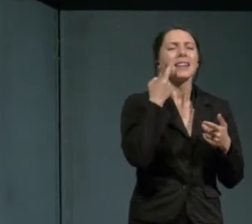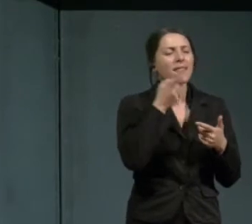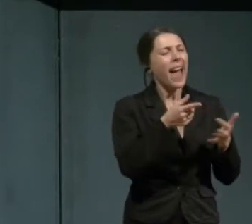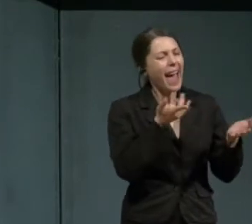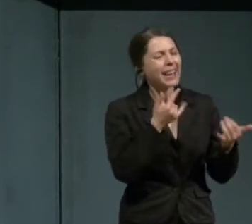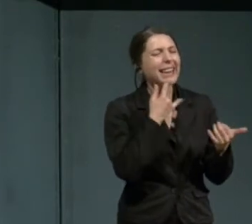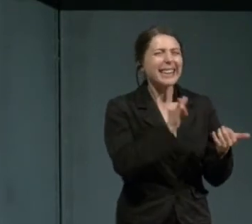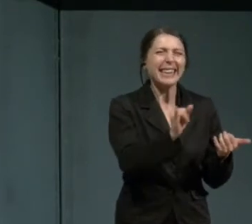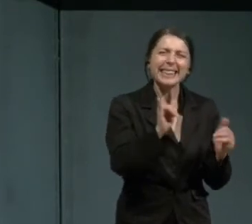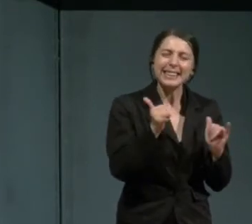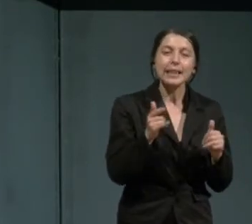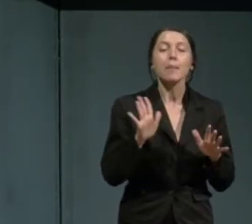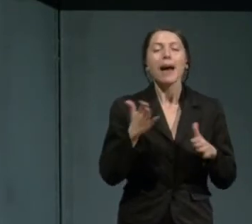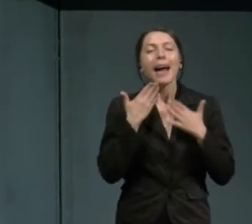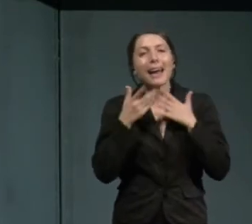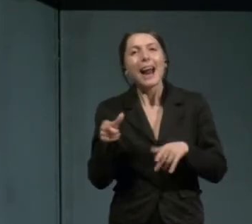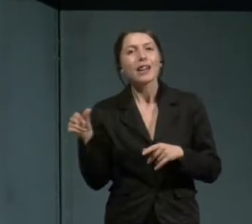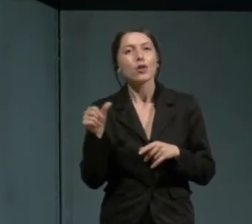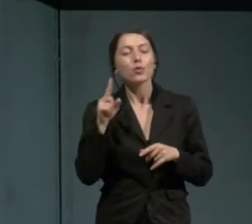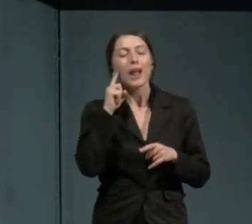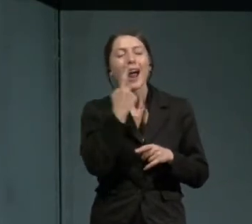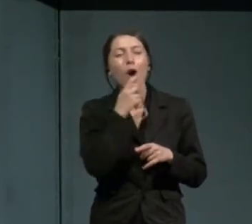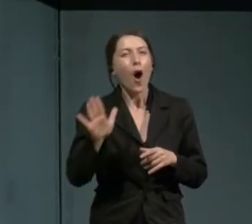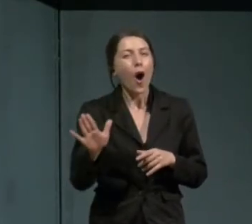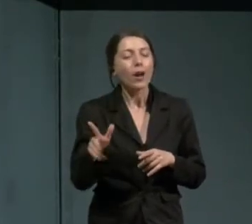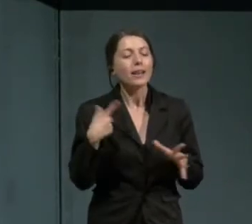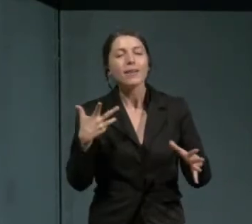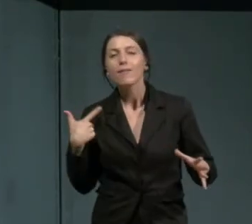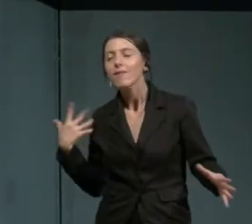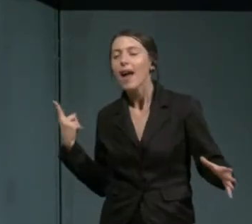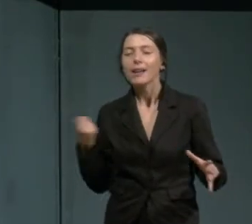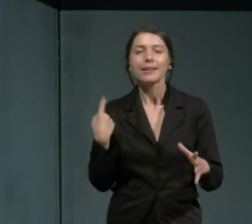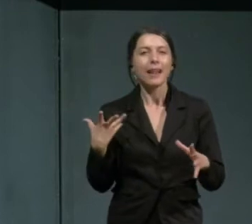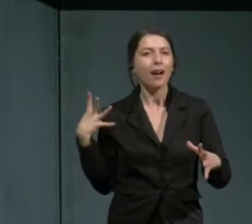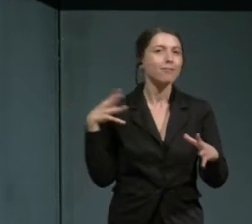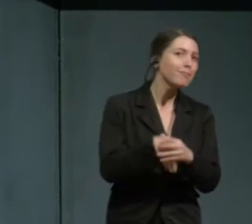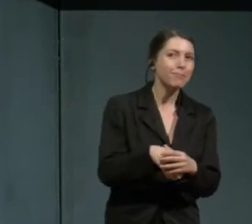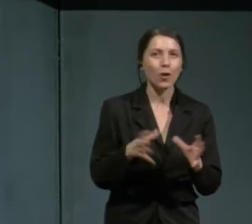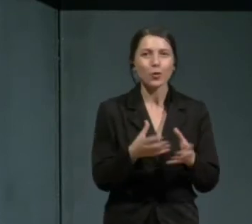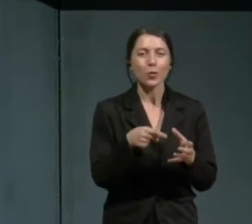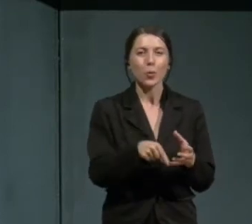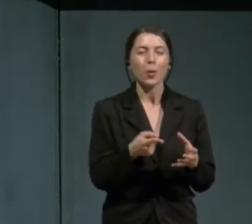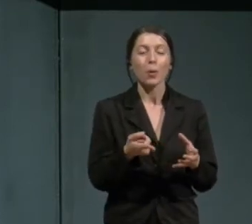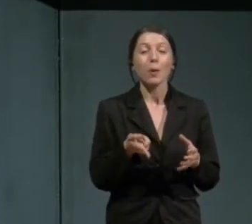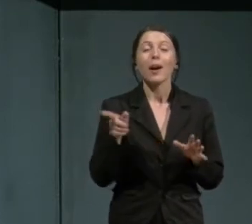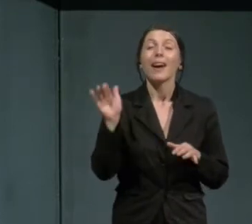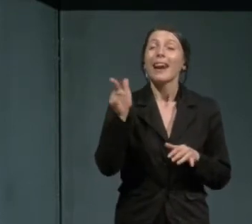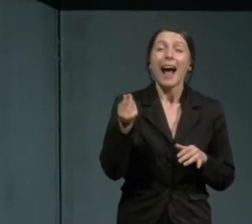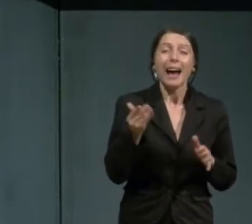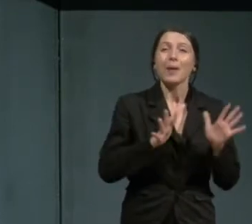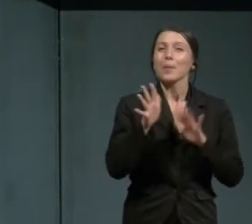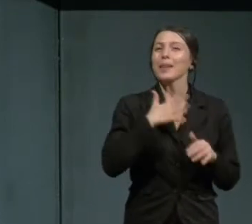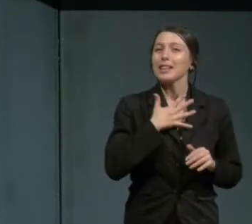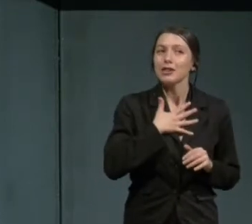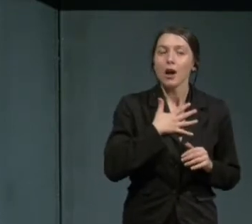ma attraverso susan attraverso gli occhi di susan si entra nel gruppo è una ragazza di 15 anni